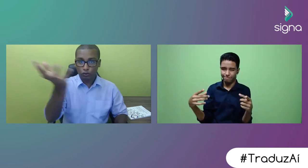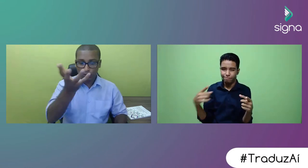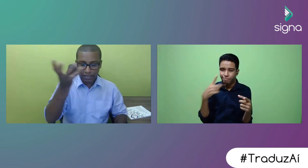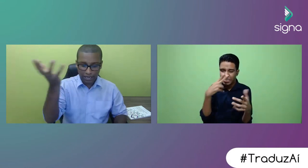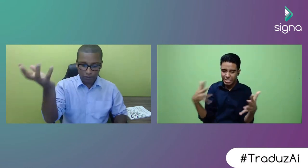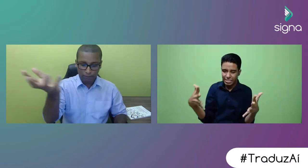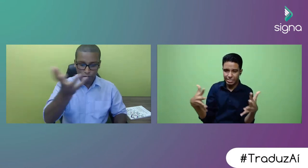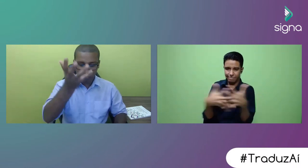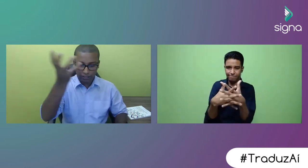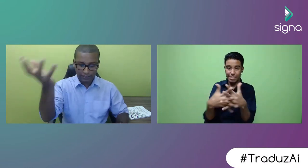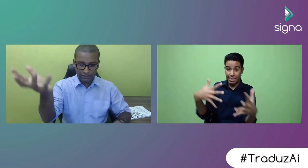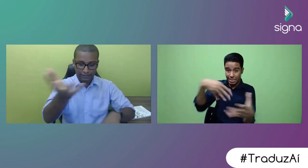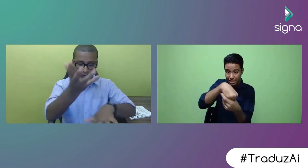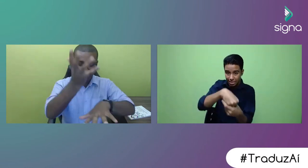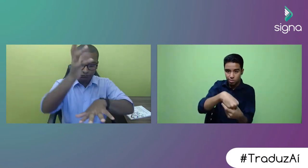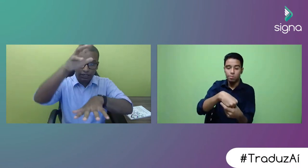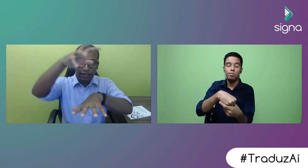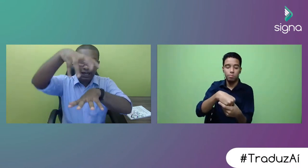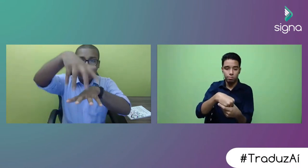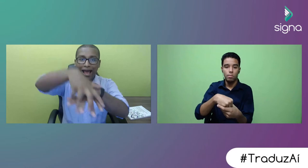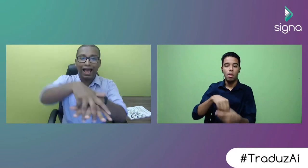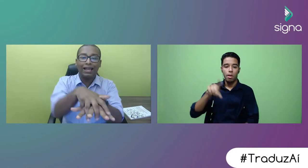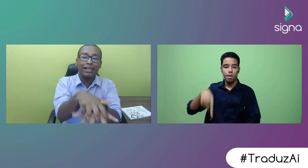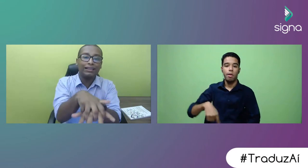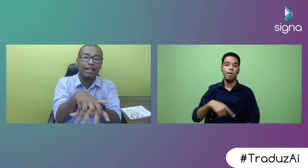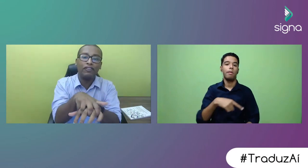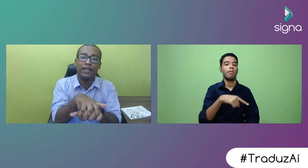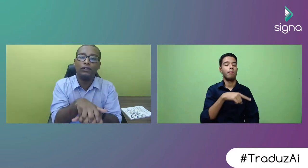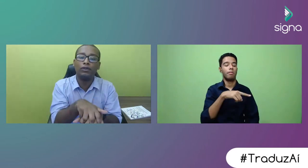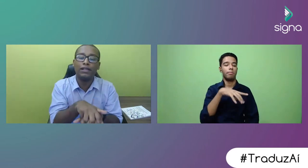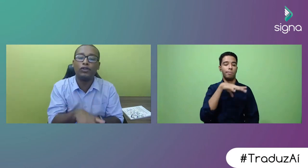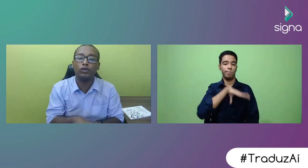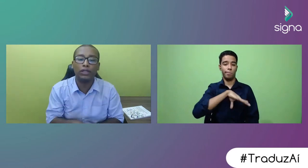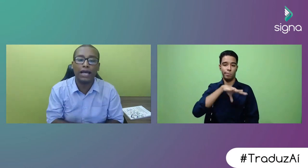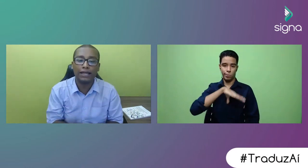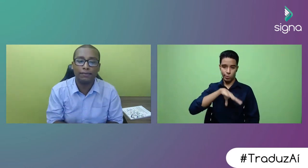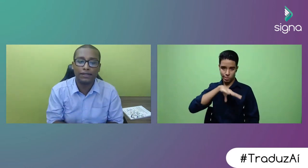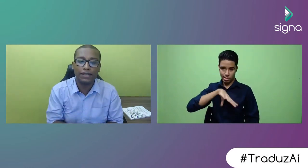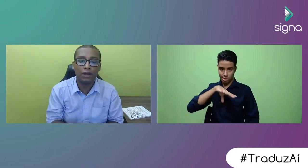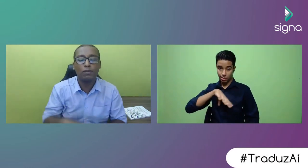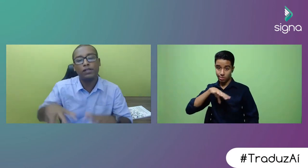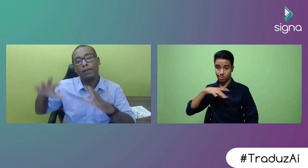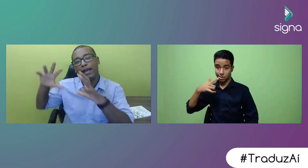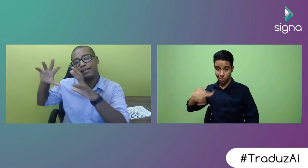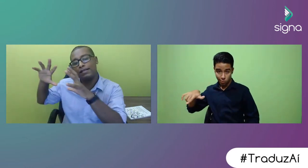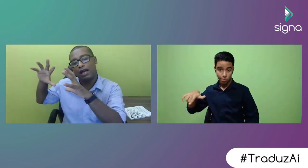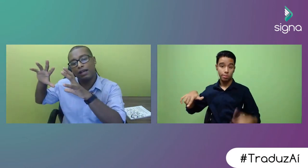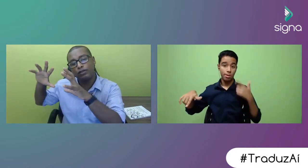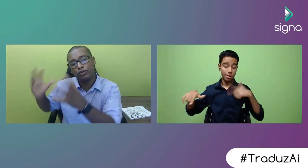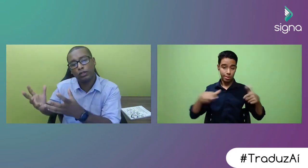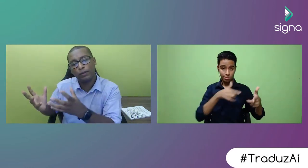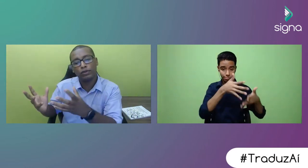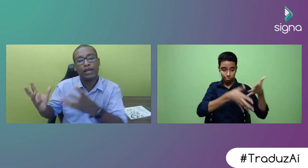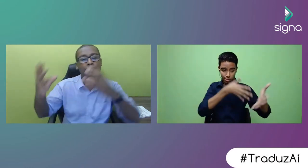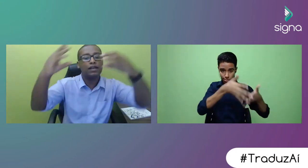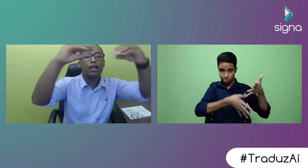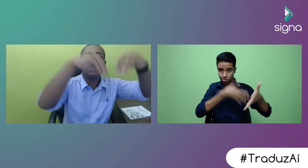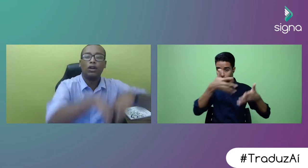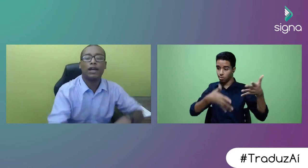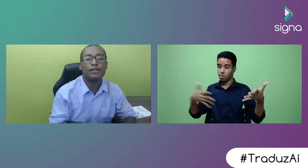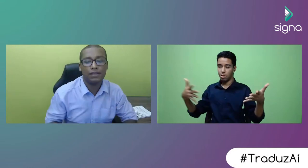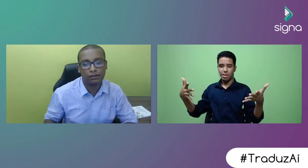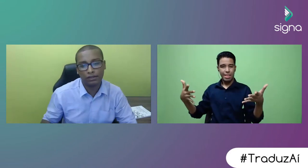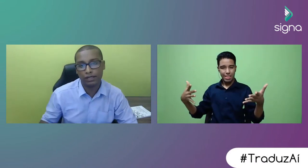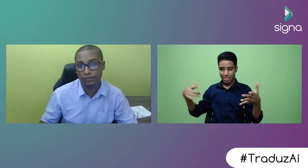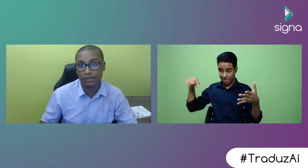a estrutura da língua portuguesa interferindo na estrutura da Libras. É como se eu pegasse a estrutura do português